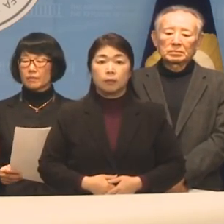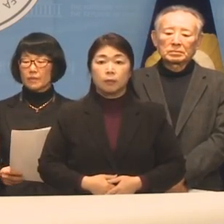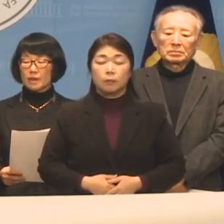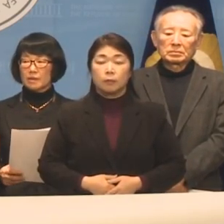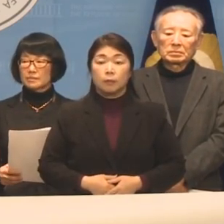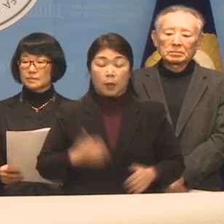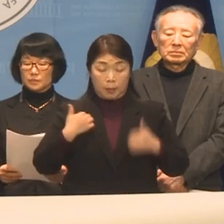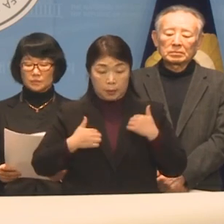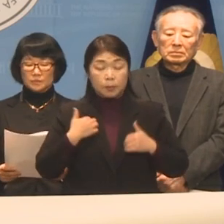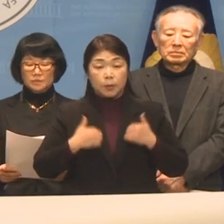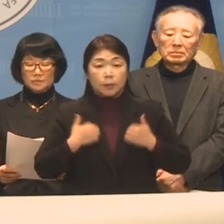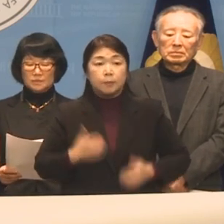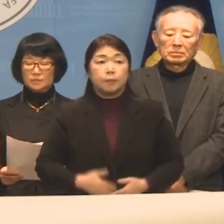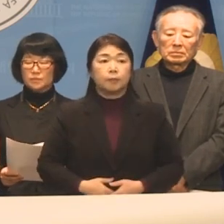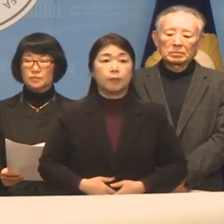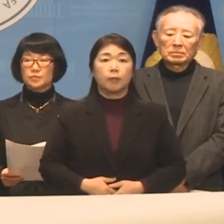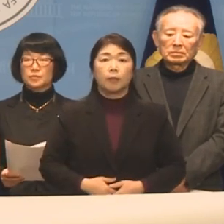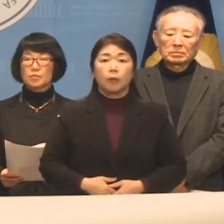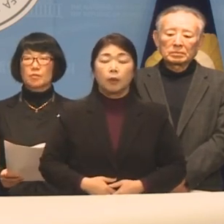예, 반갑습니다.